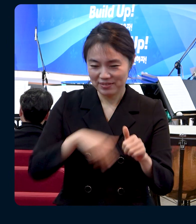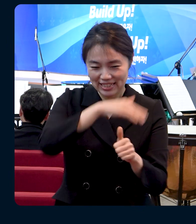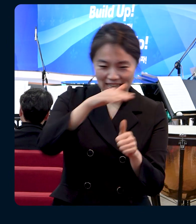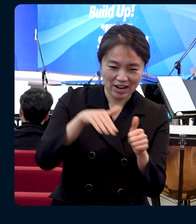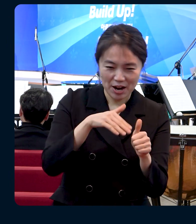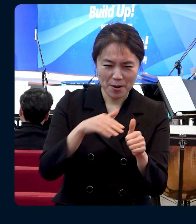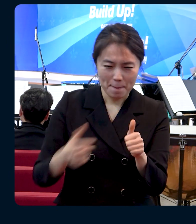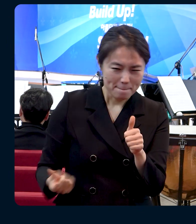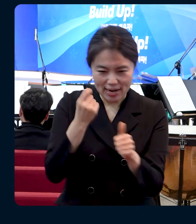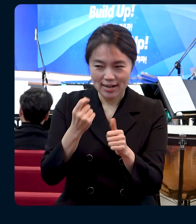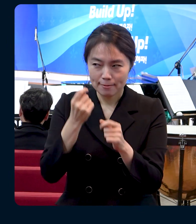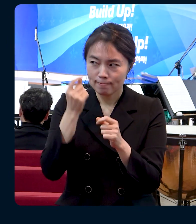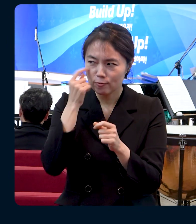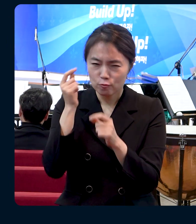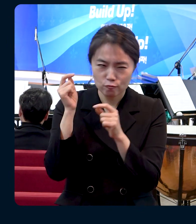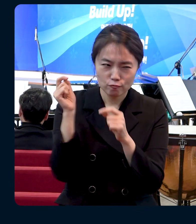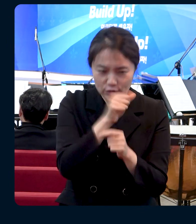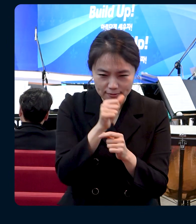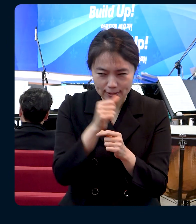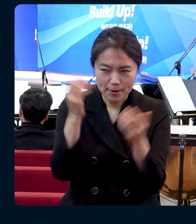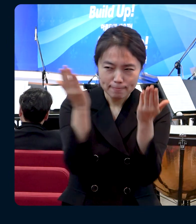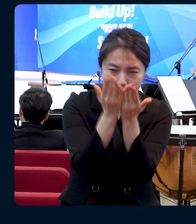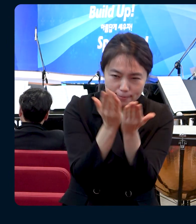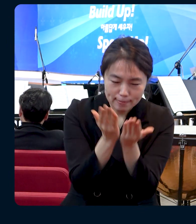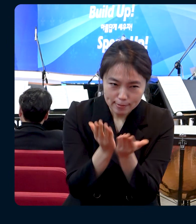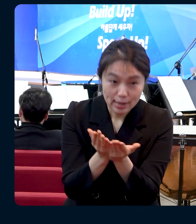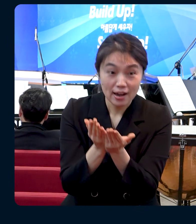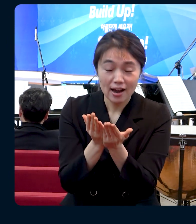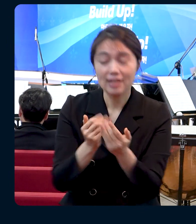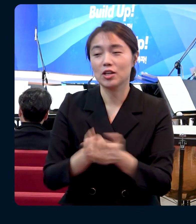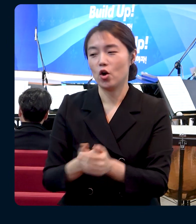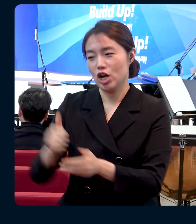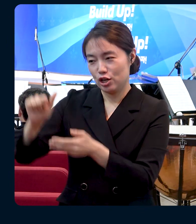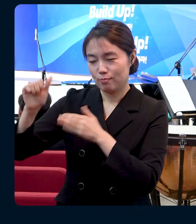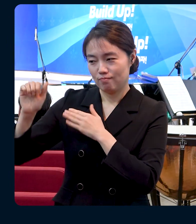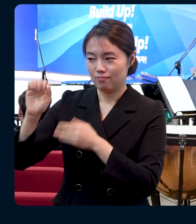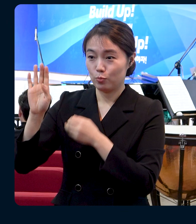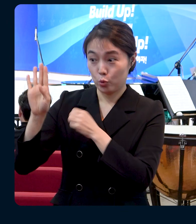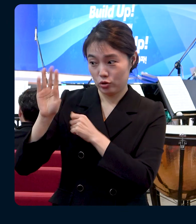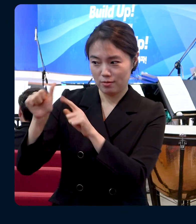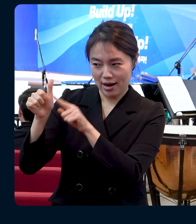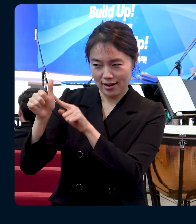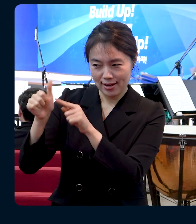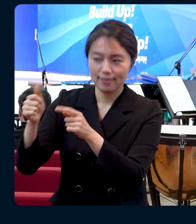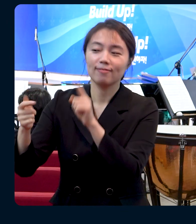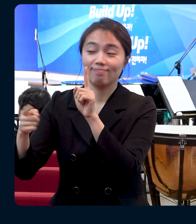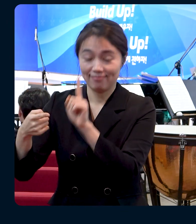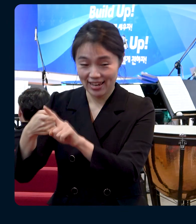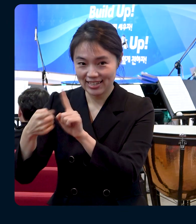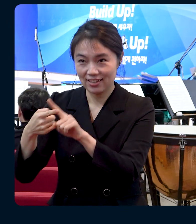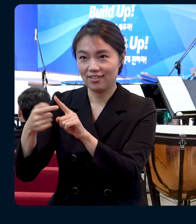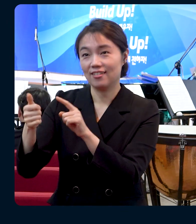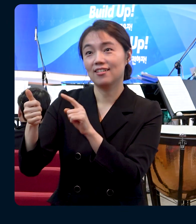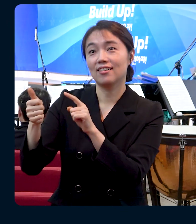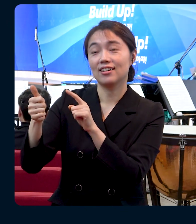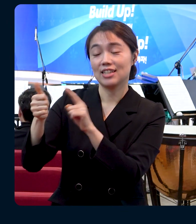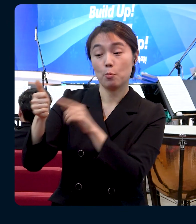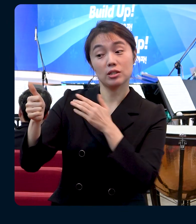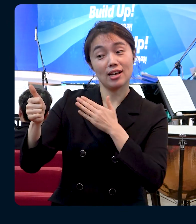빠르게 적응하면서, 그러면서 이 보디발이라고 하는 주인에 대해서 뭐 그냥 빨리, 왜냐면 그